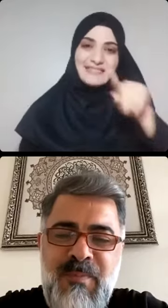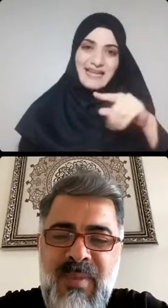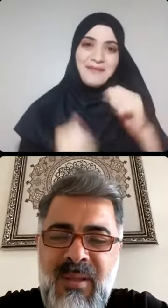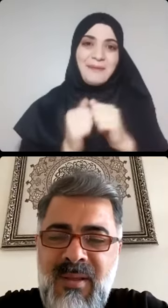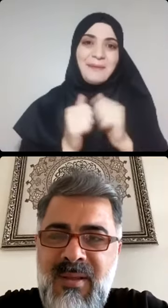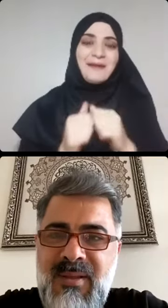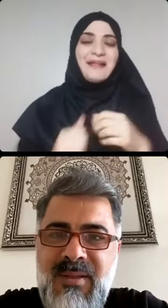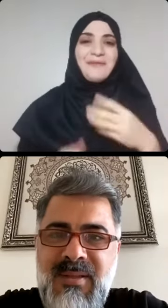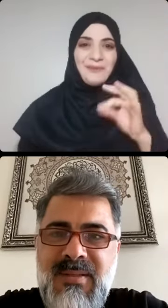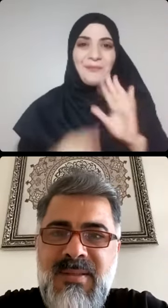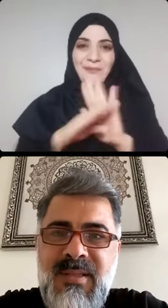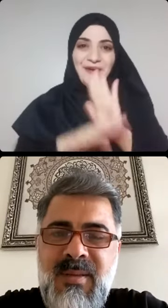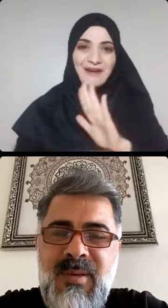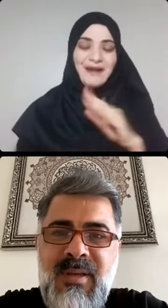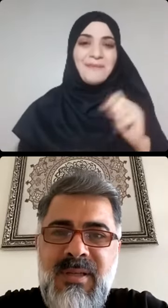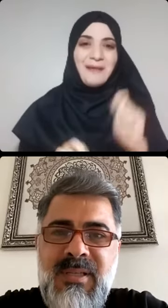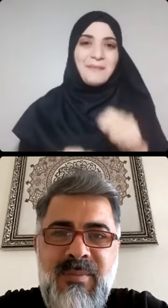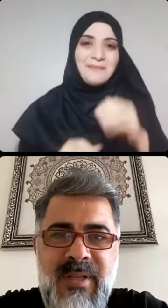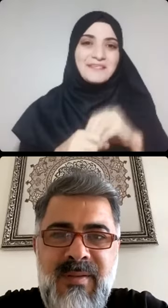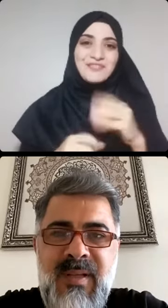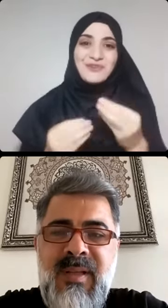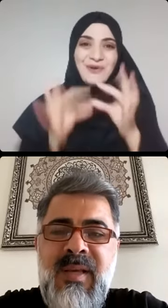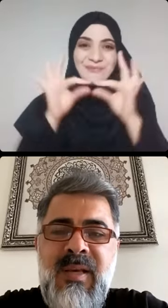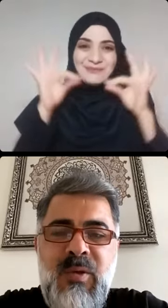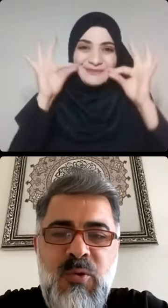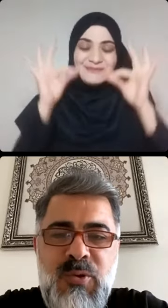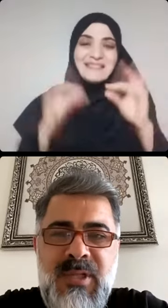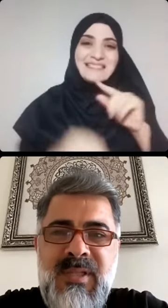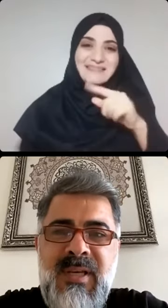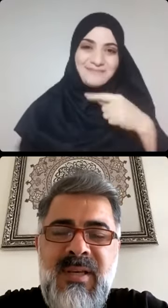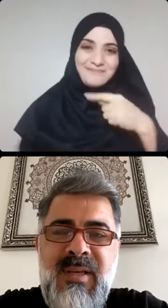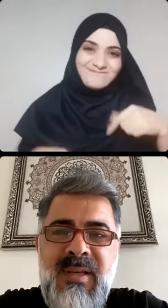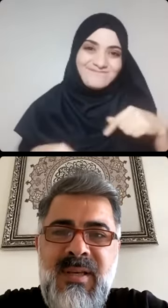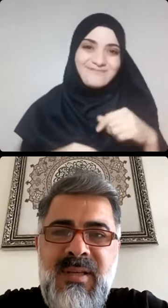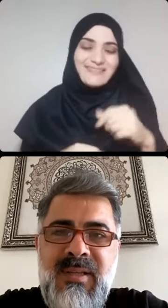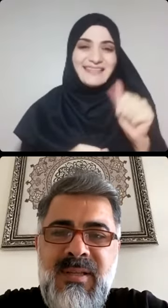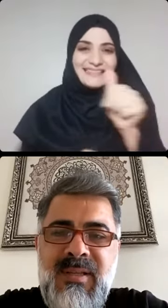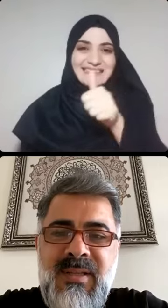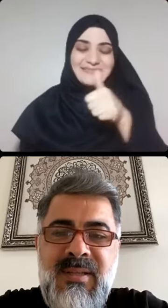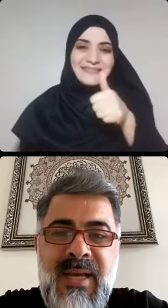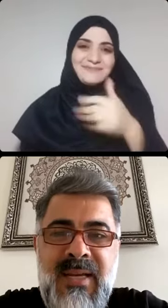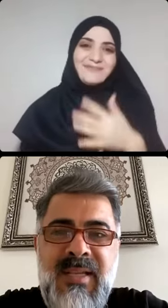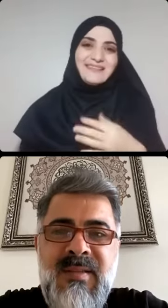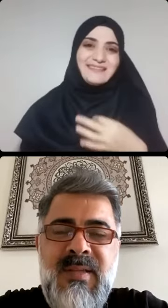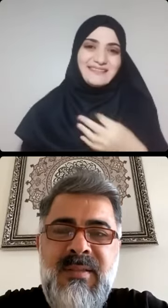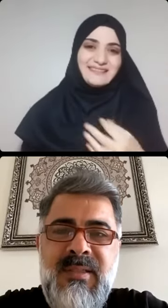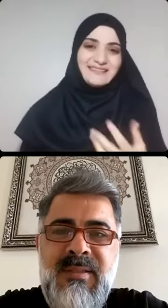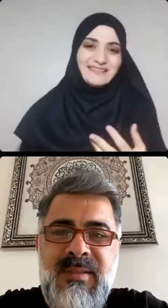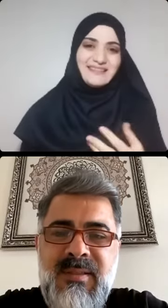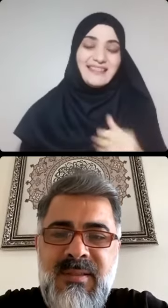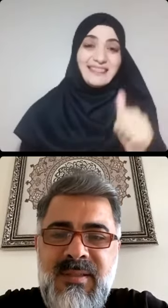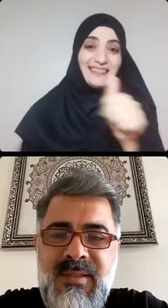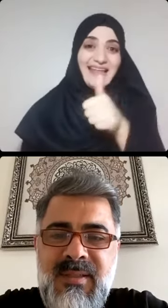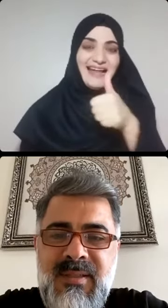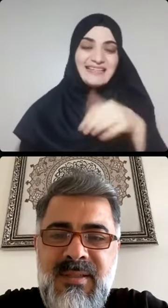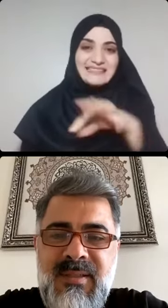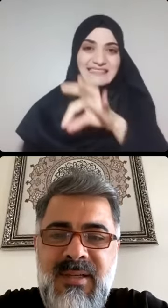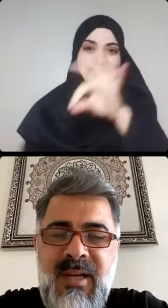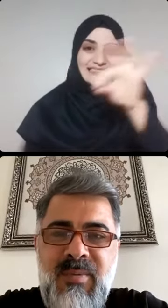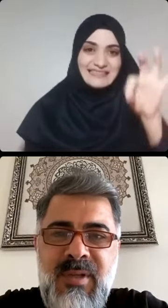mutluyum. Sizin gibi kıymetli, güzide, değerli insanların